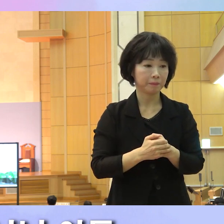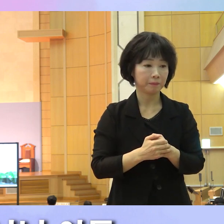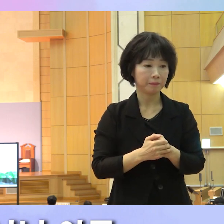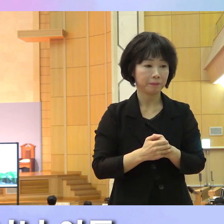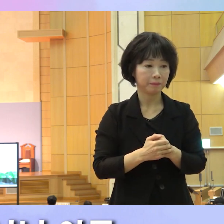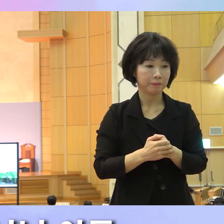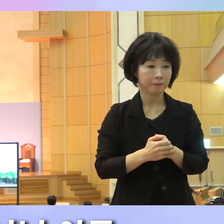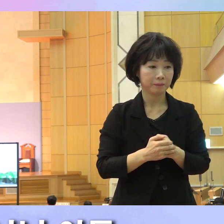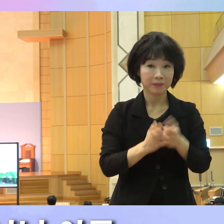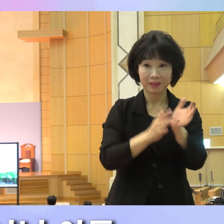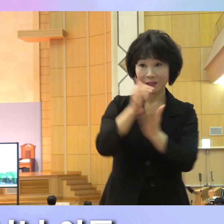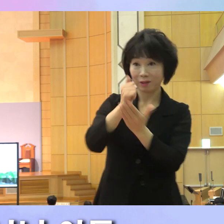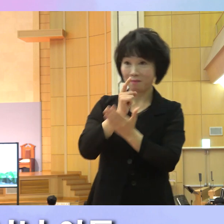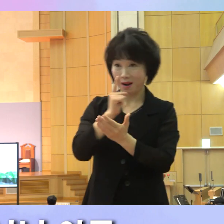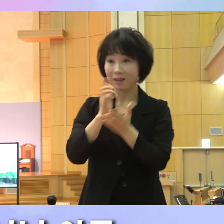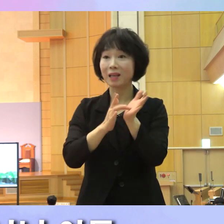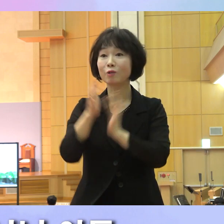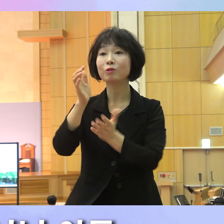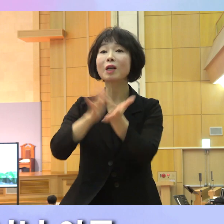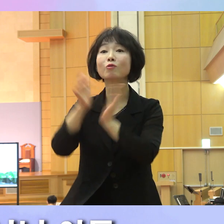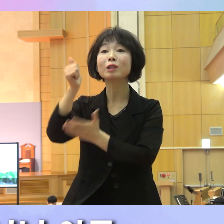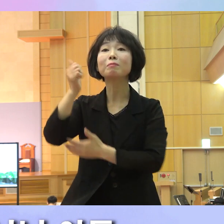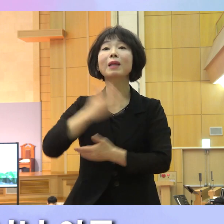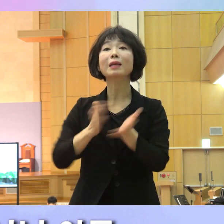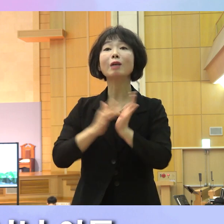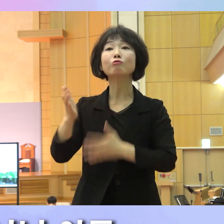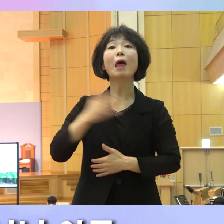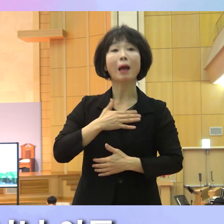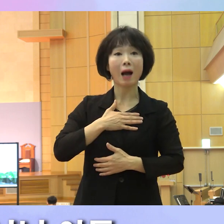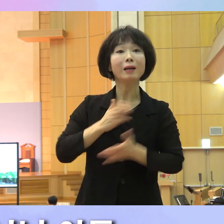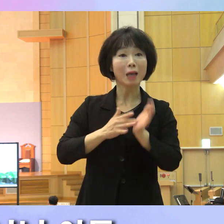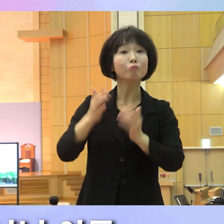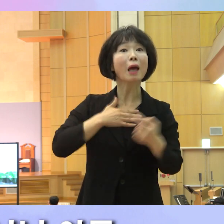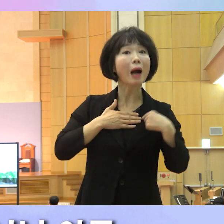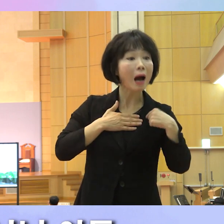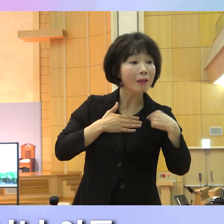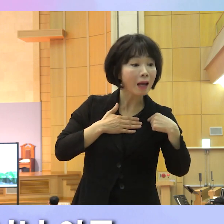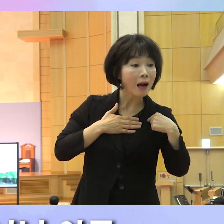예수님이 말하기를, 인자가, 예수님이